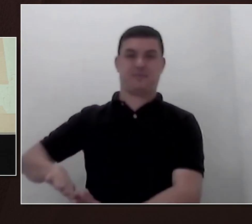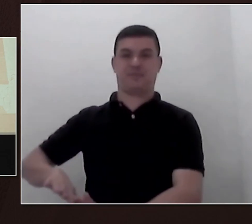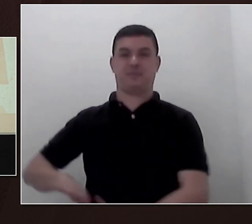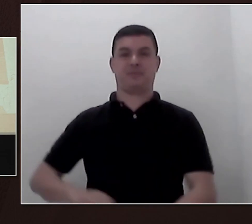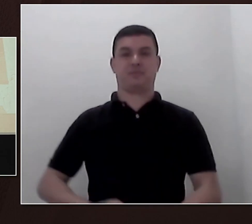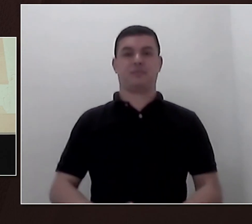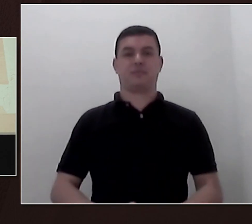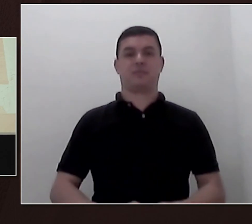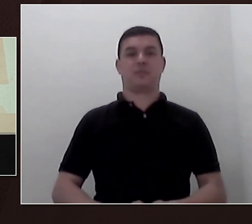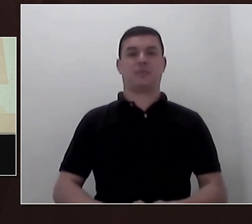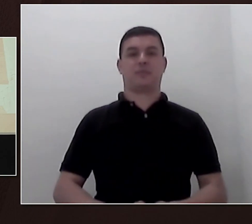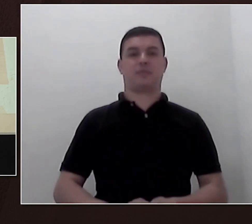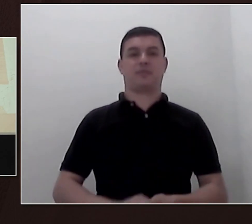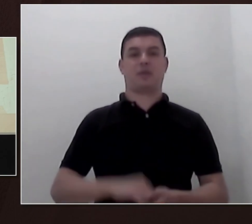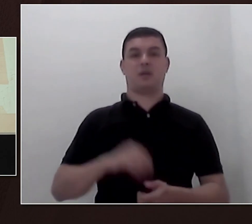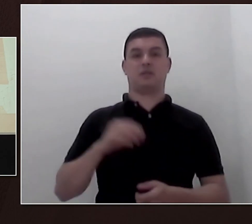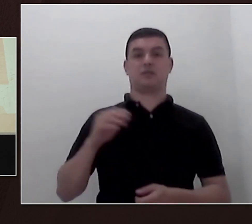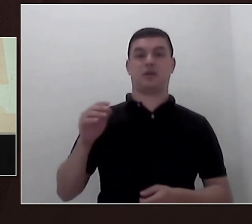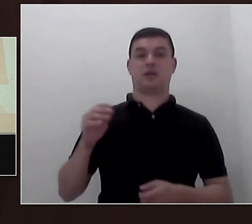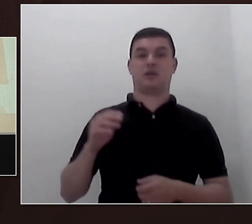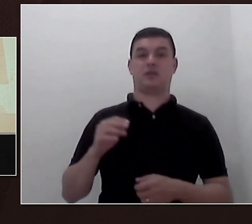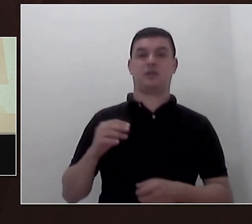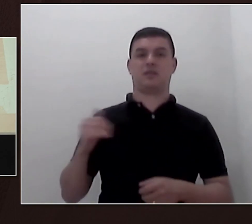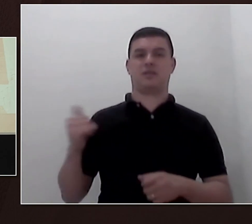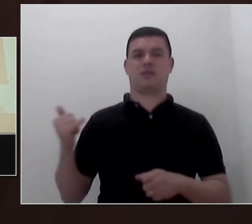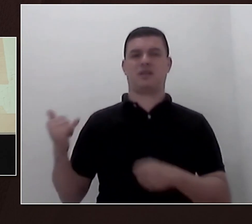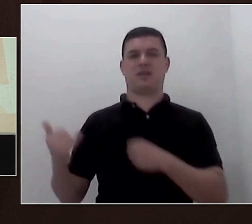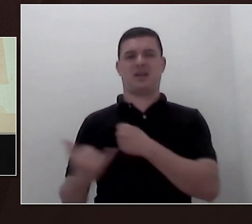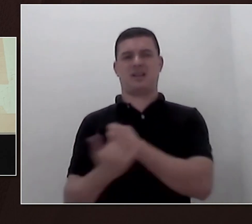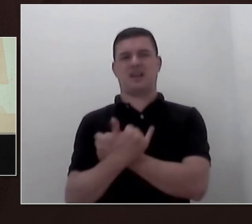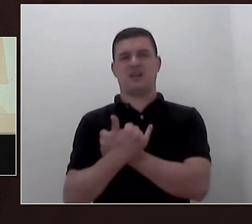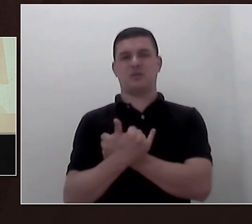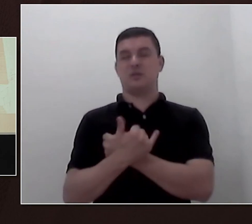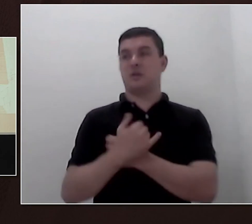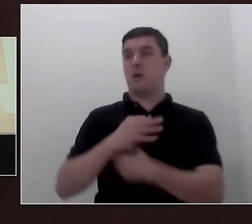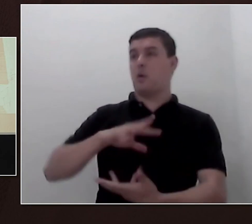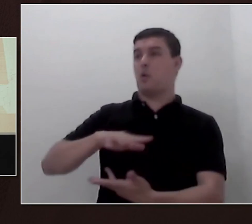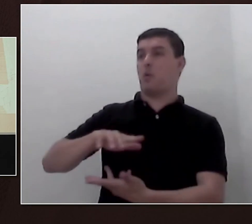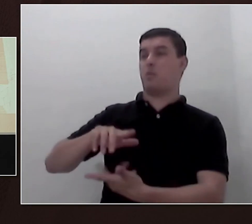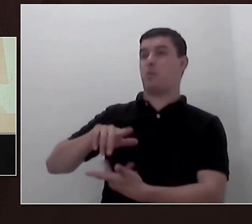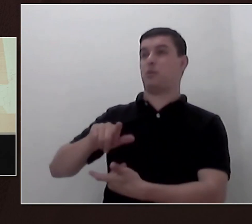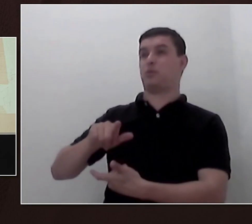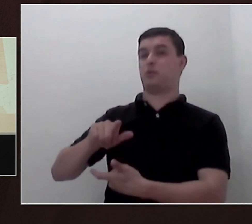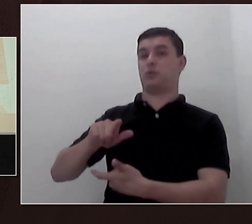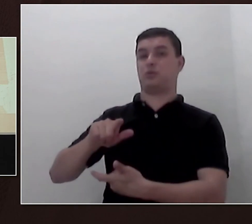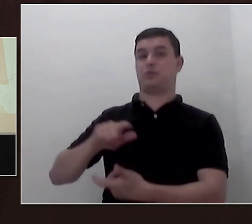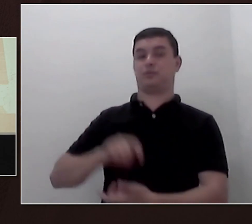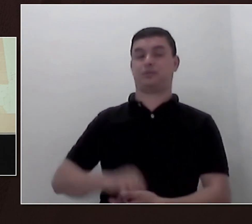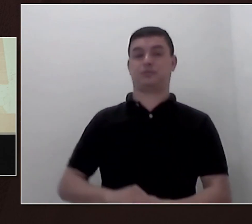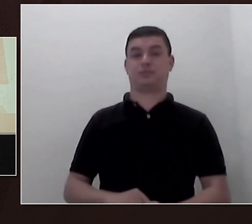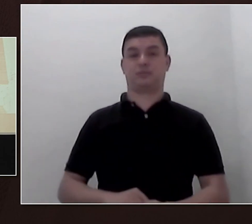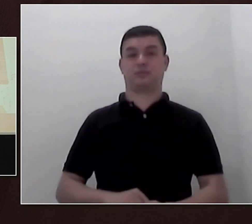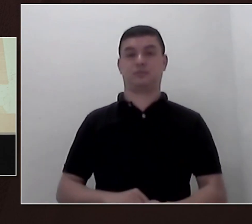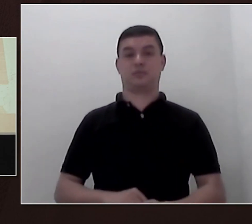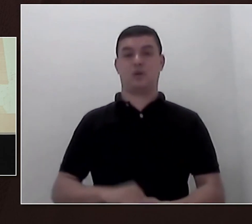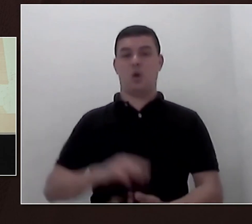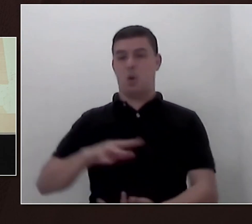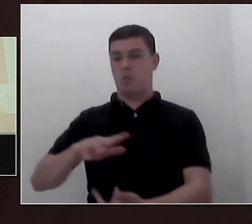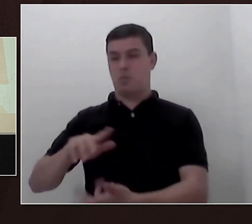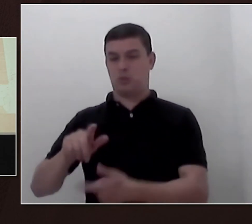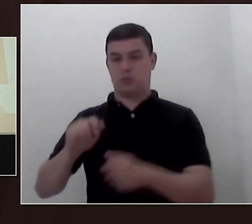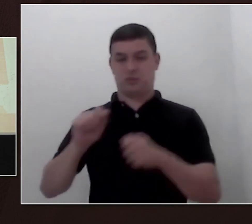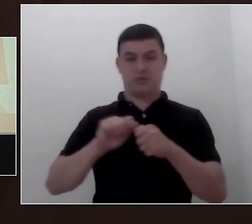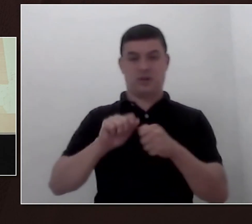ser enganados pelo mundo, tá bom? O mundo é um sistema mundano, anti-Deus, criado por Satanás